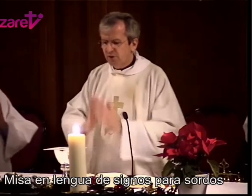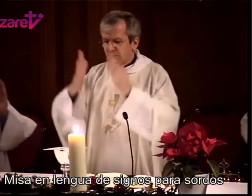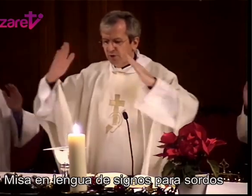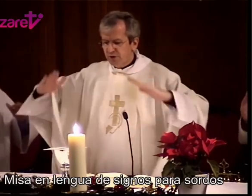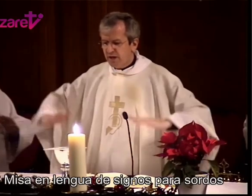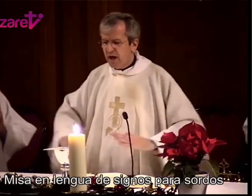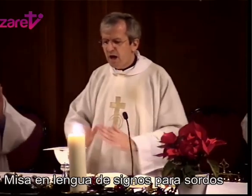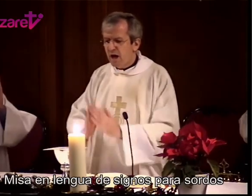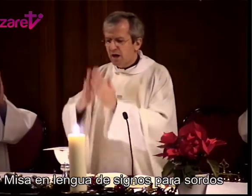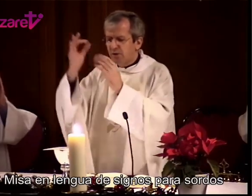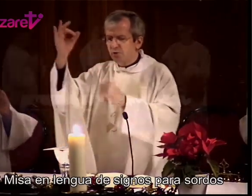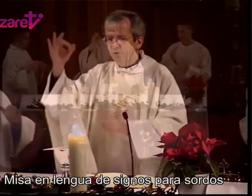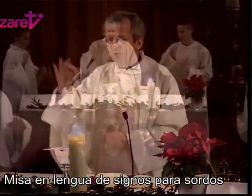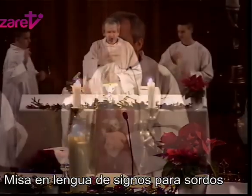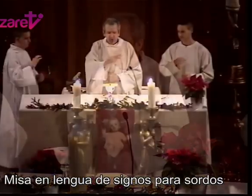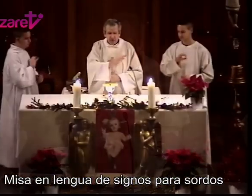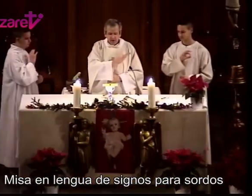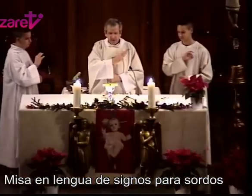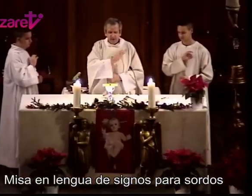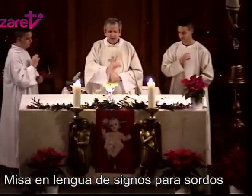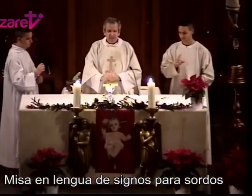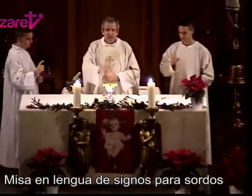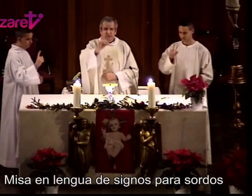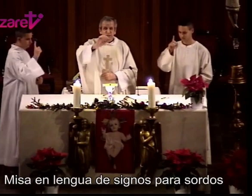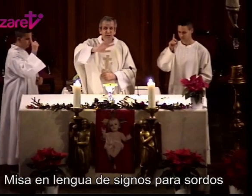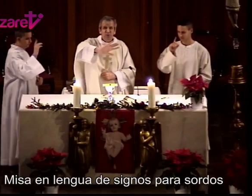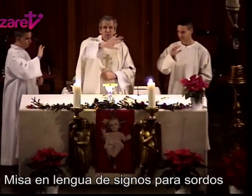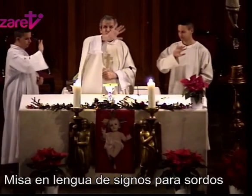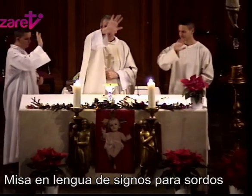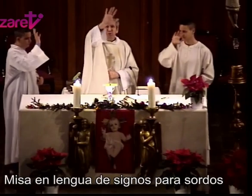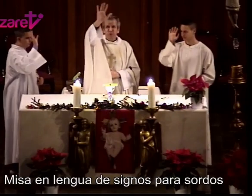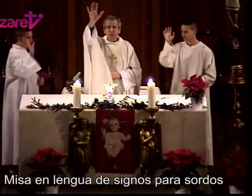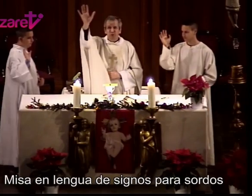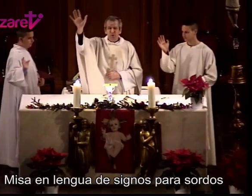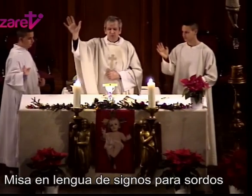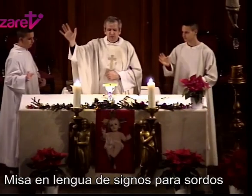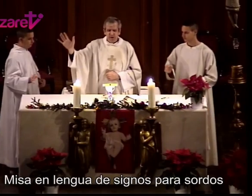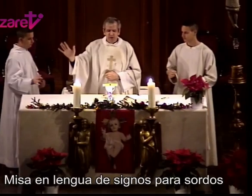santo, santo es el Señor Dios del